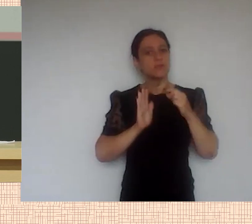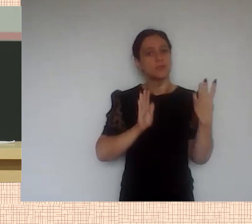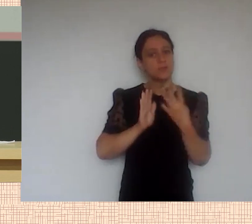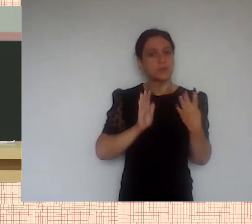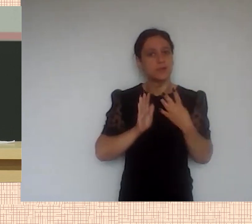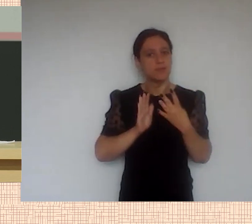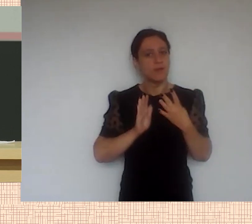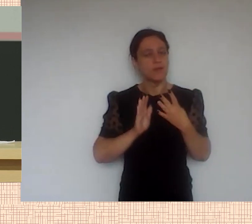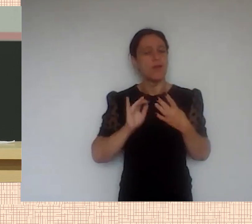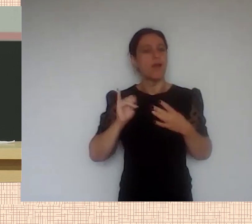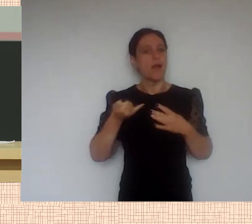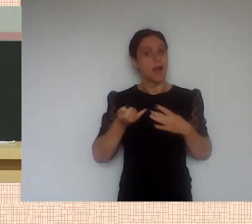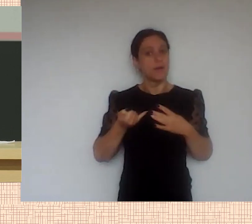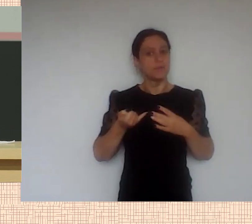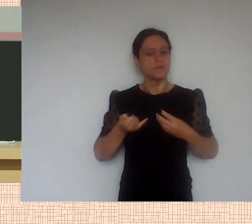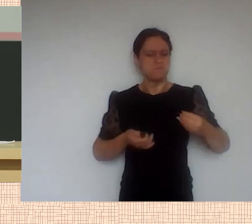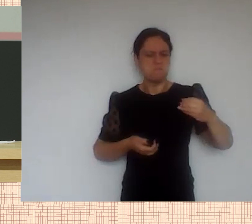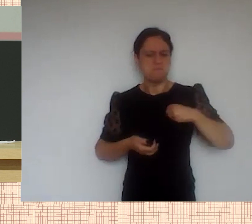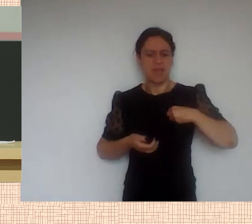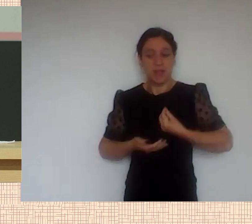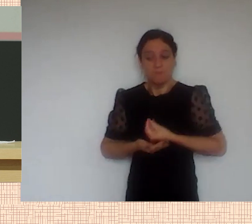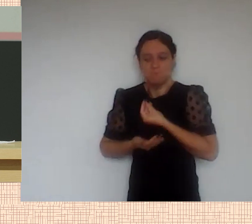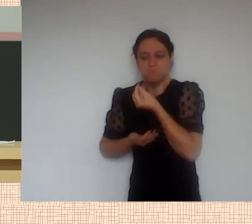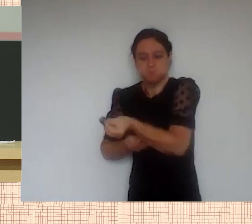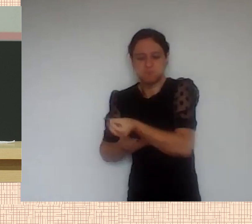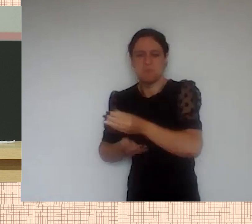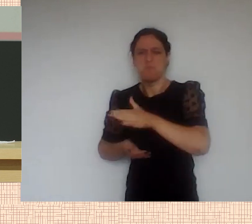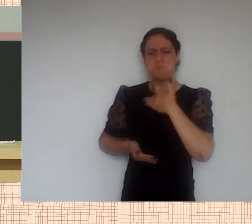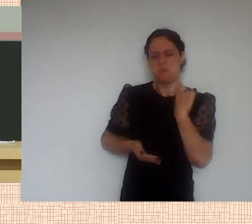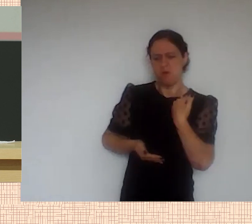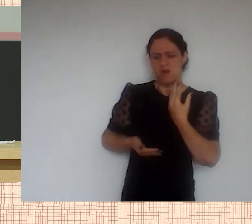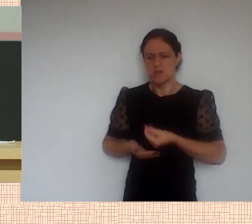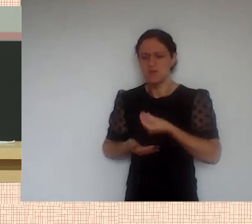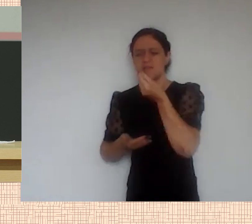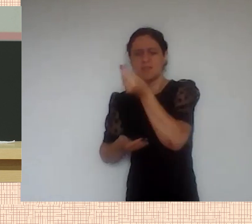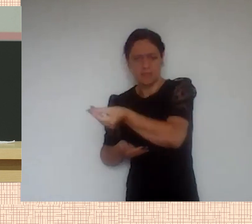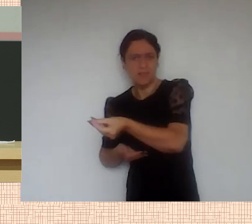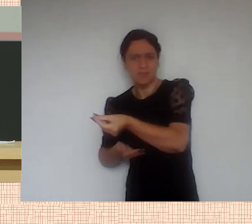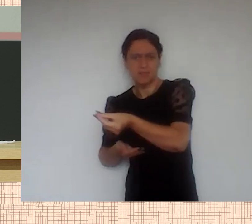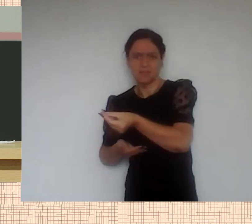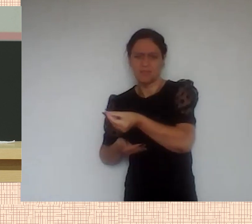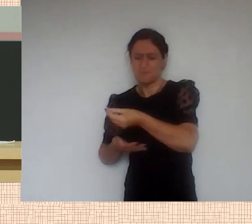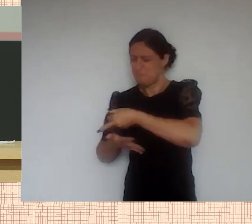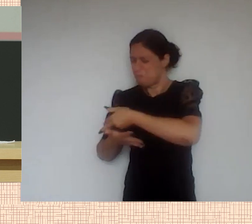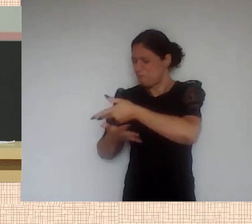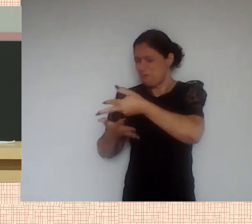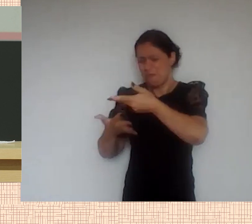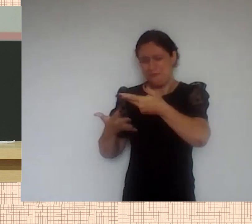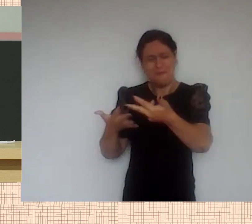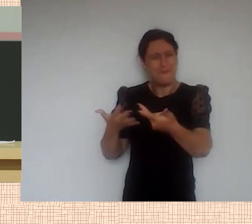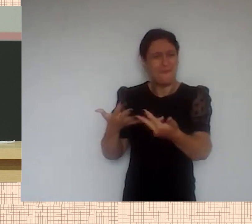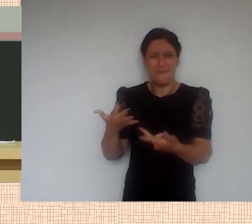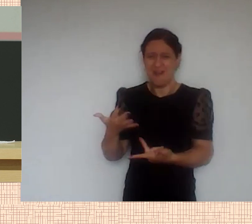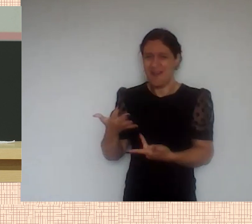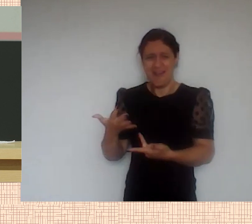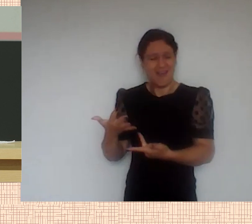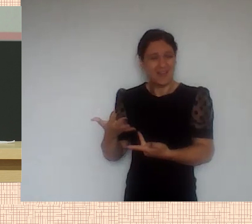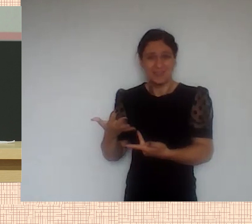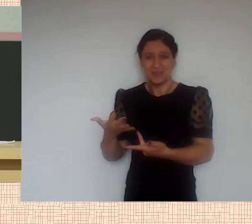o homem com pecado, com a morte, com toda sorte de